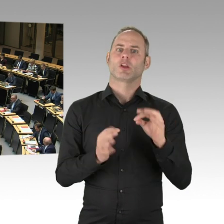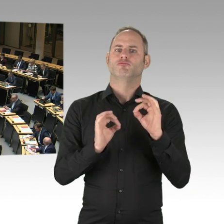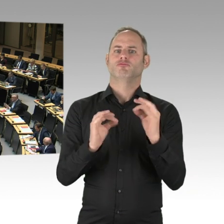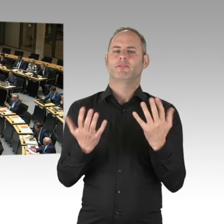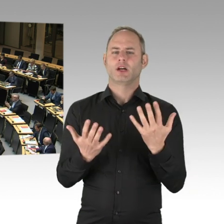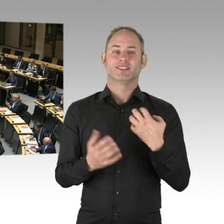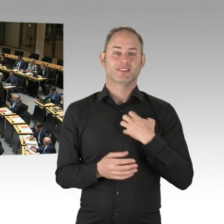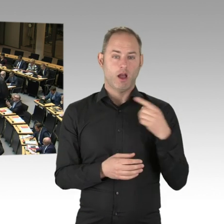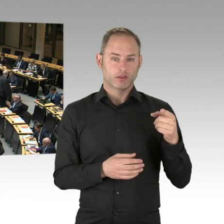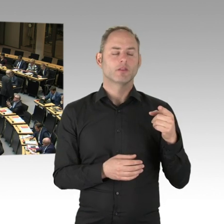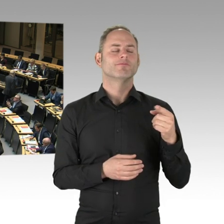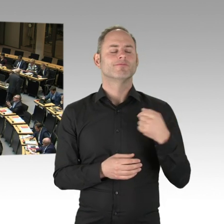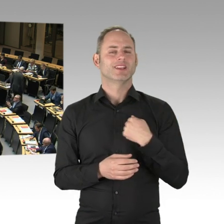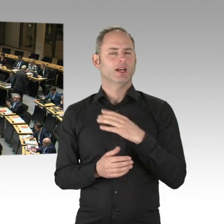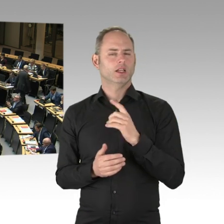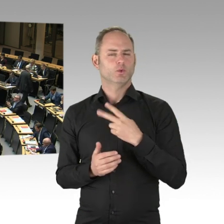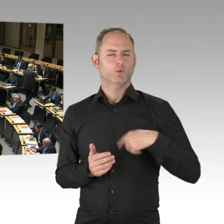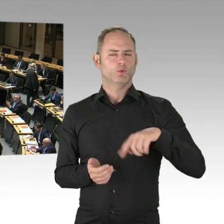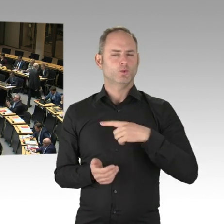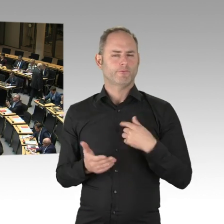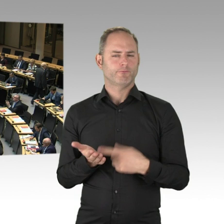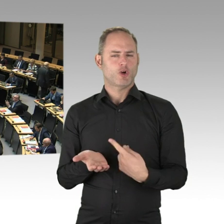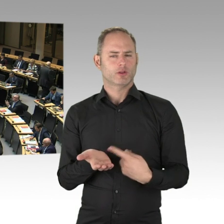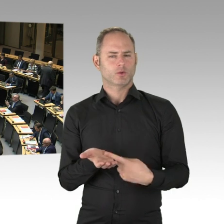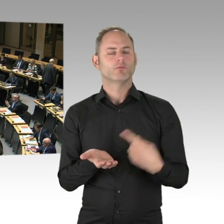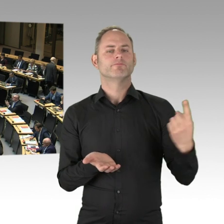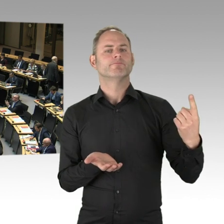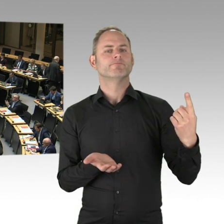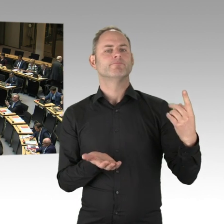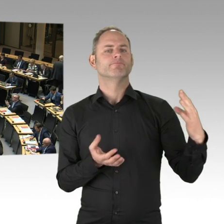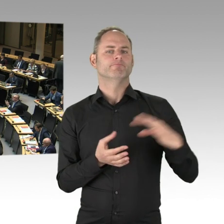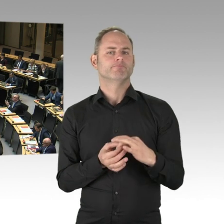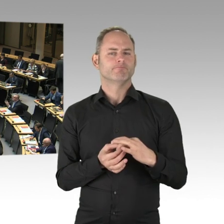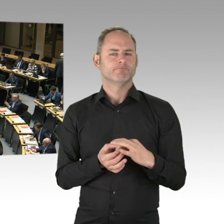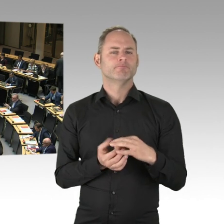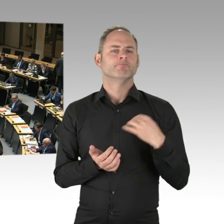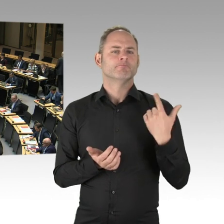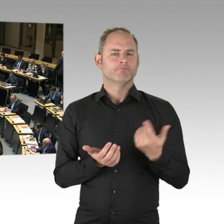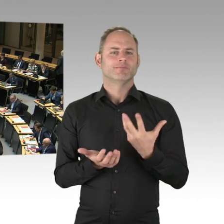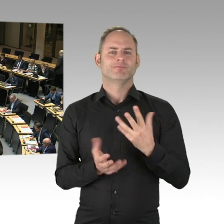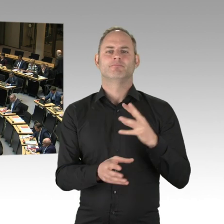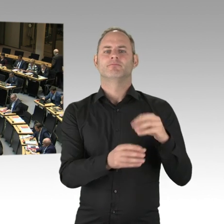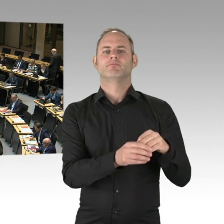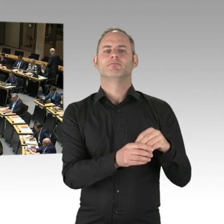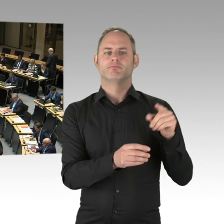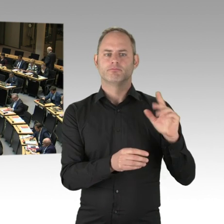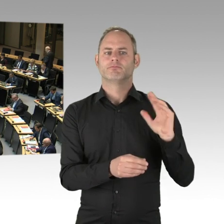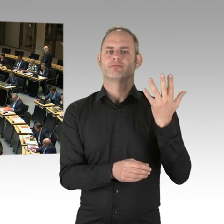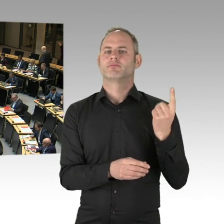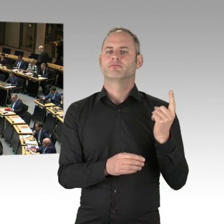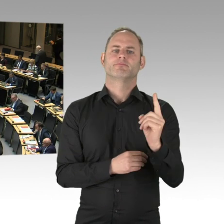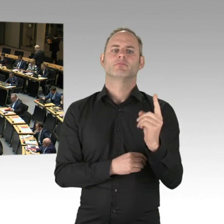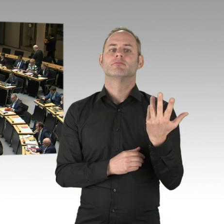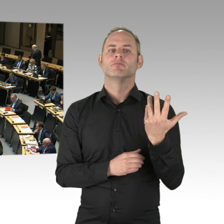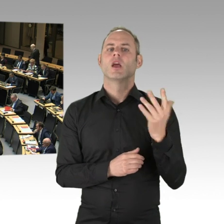Problematischer finde ich einen anderen Aspekt. Immer wieder schimmert durch das Landeskonzept die irreführende Vorstellung, Antisemitismus sei eine weitere Form